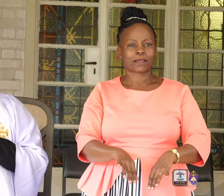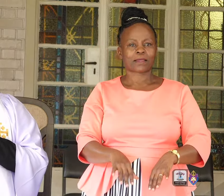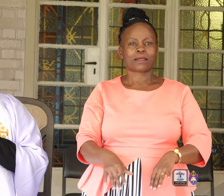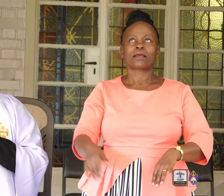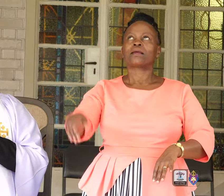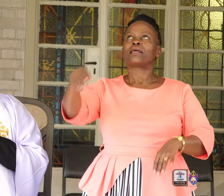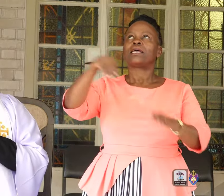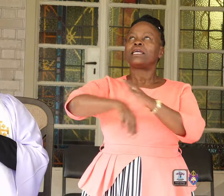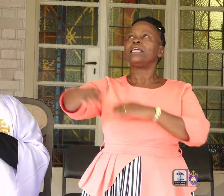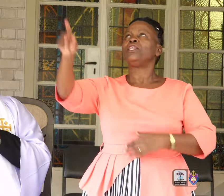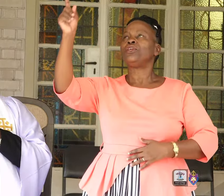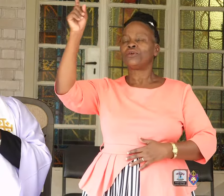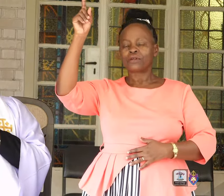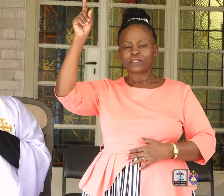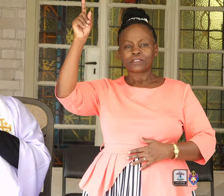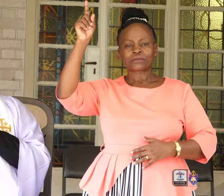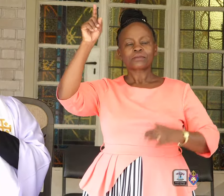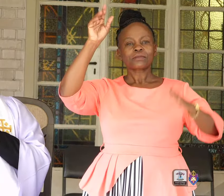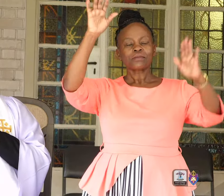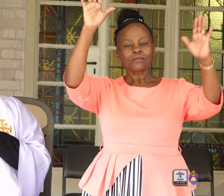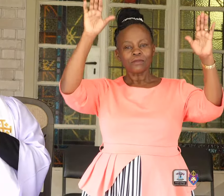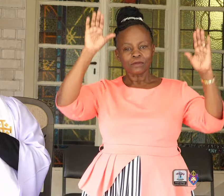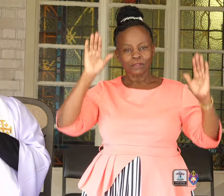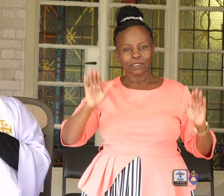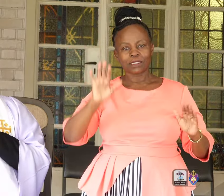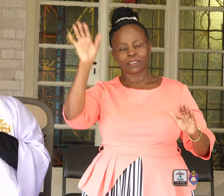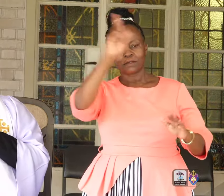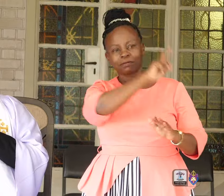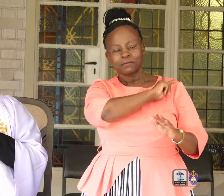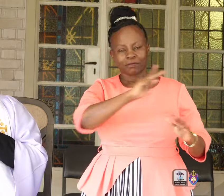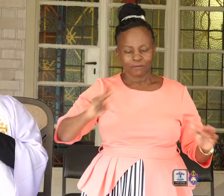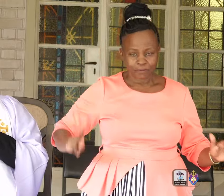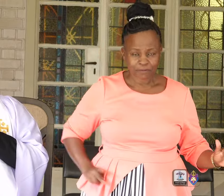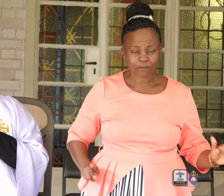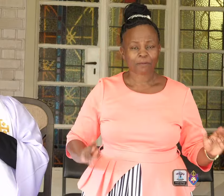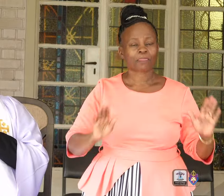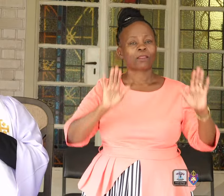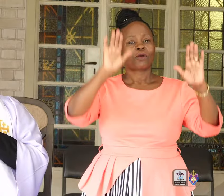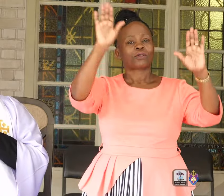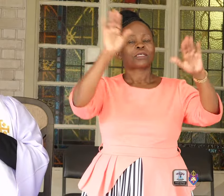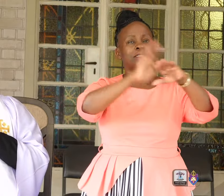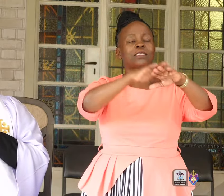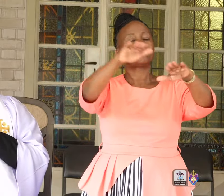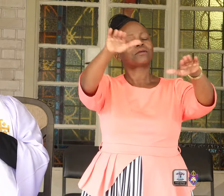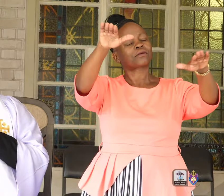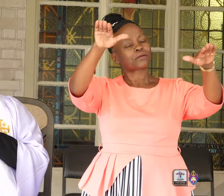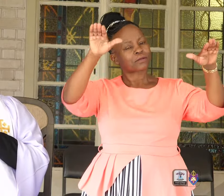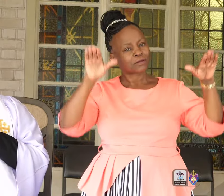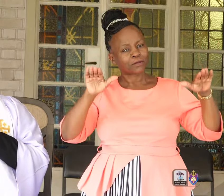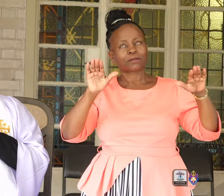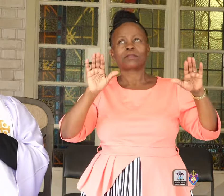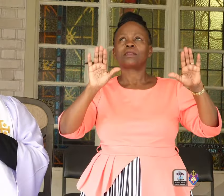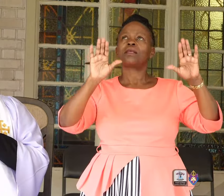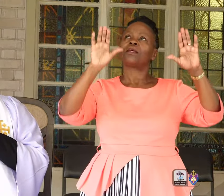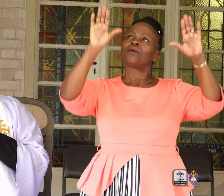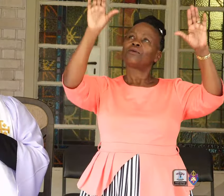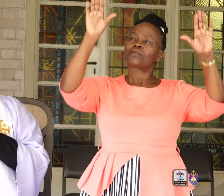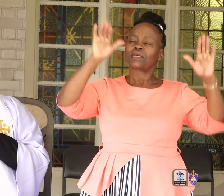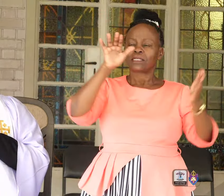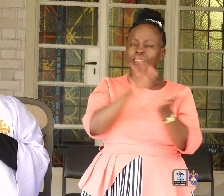ggwe. Osaanidde mu bwakabaka bwo, osaanidde ku nnamulondo yo, osaanidde mu kitiibwa